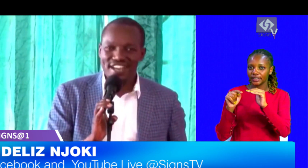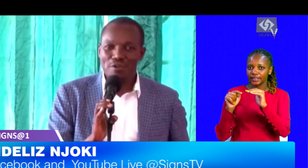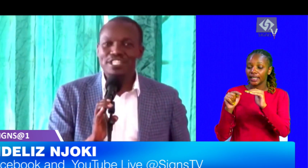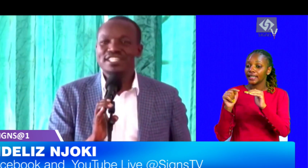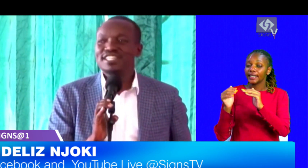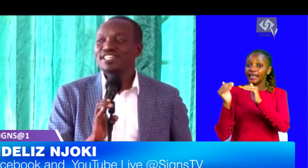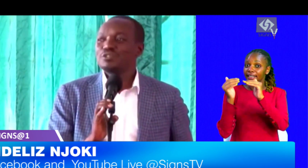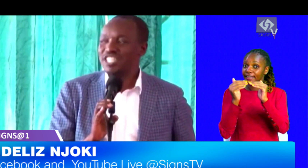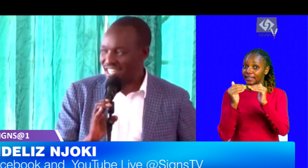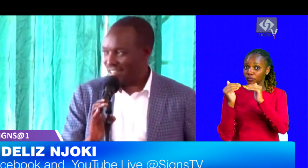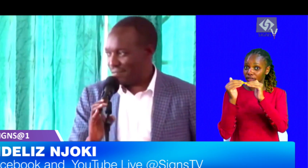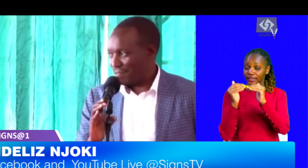kidemokrasia ulitushinda.